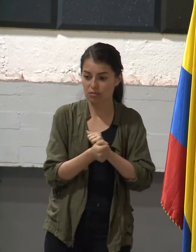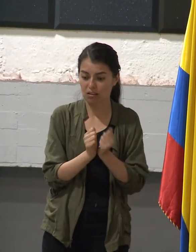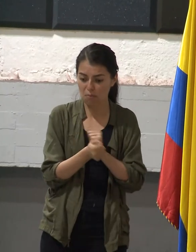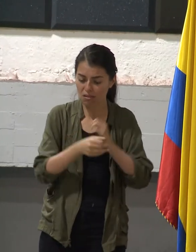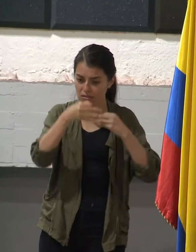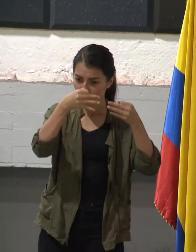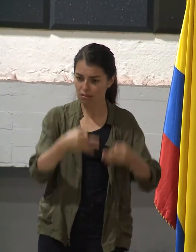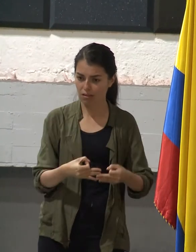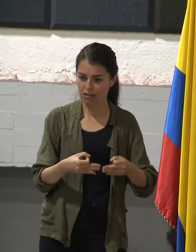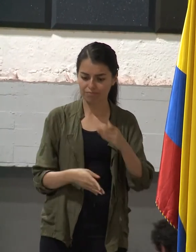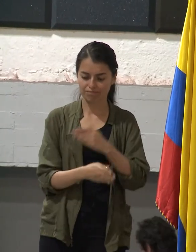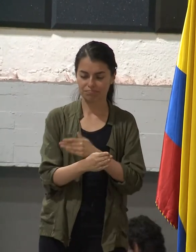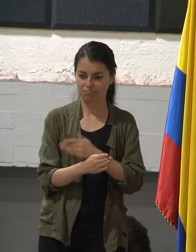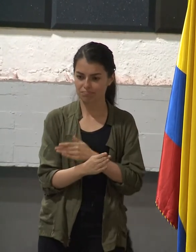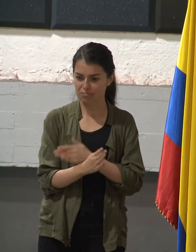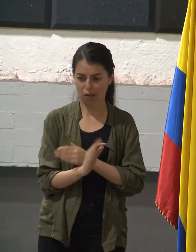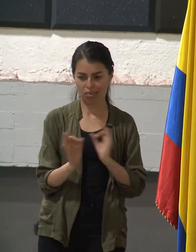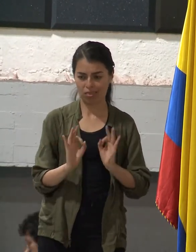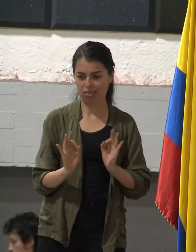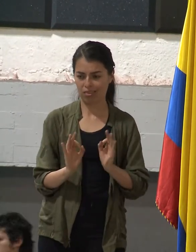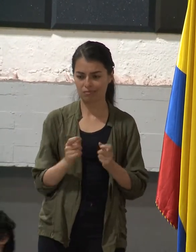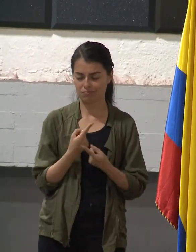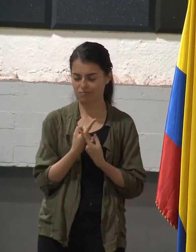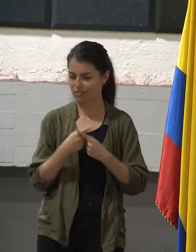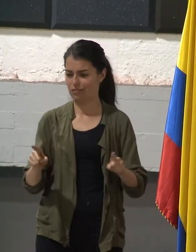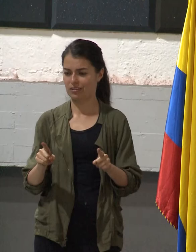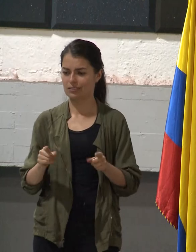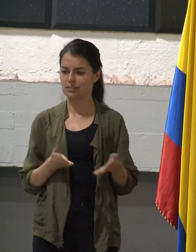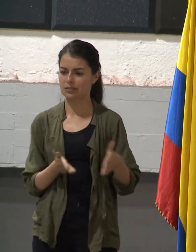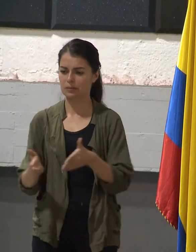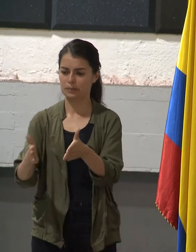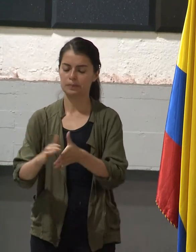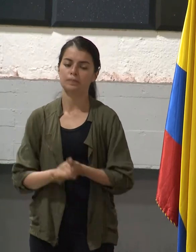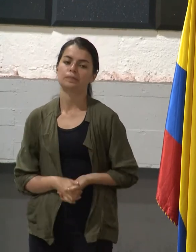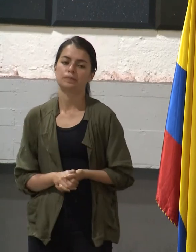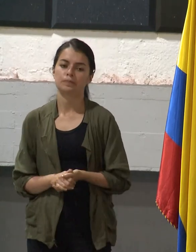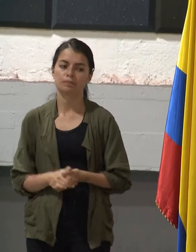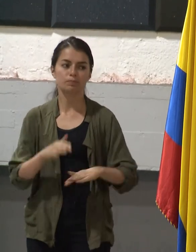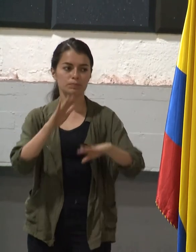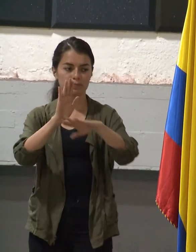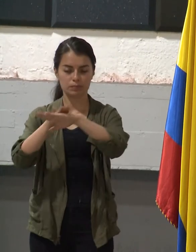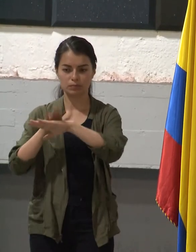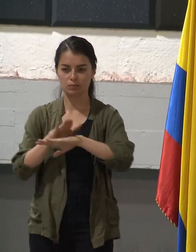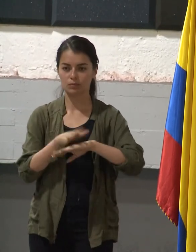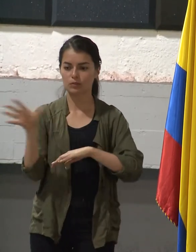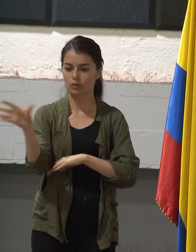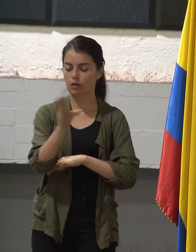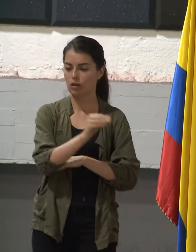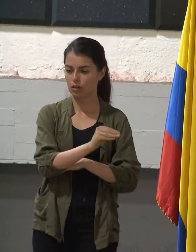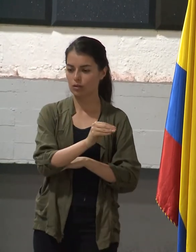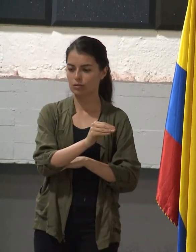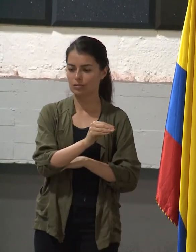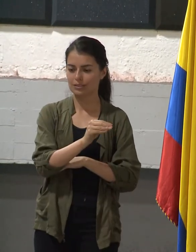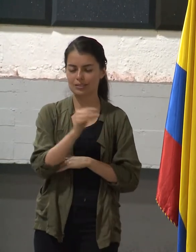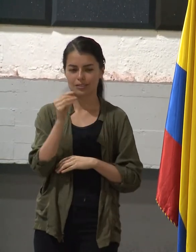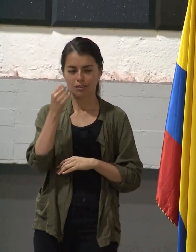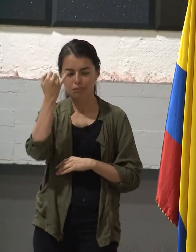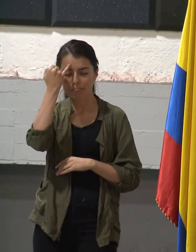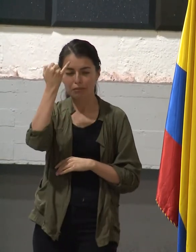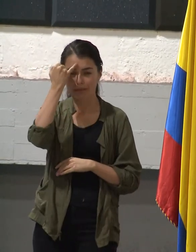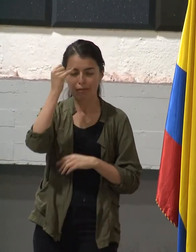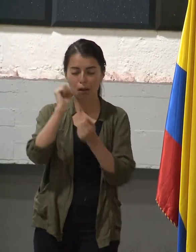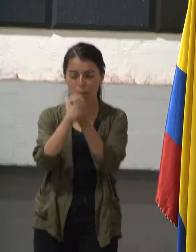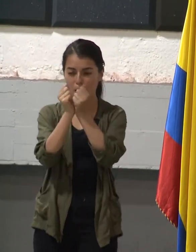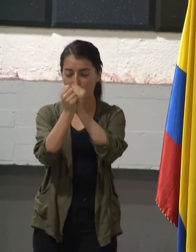distinto por ello los invito a explotar todas sus ideas a explorar algunas nuevas todos